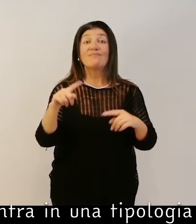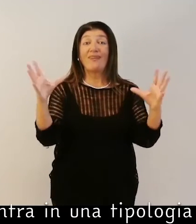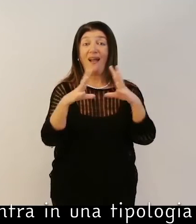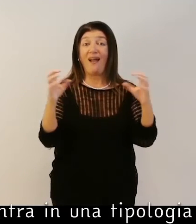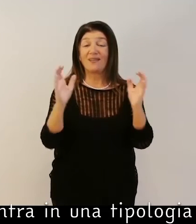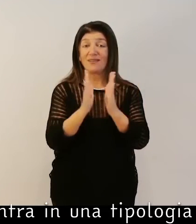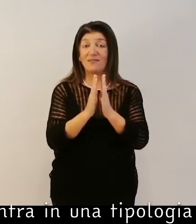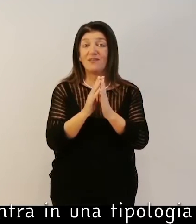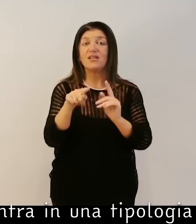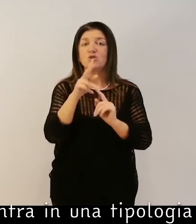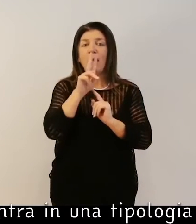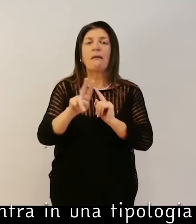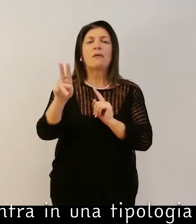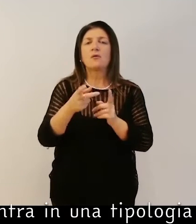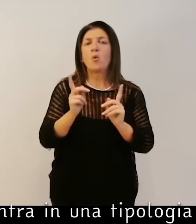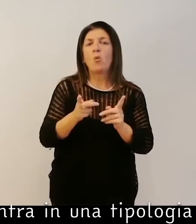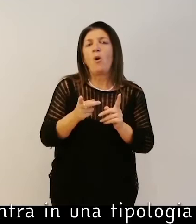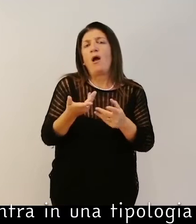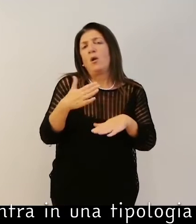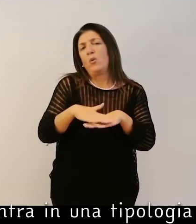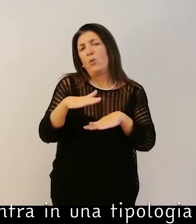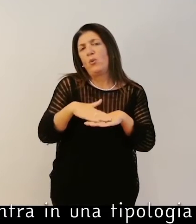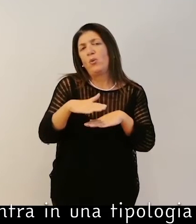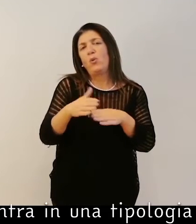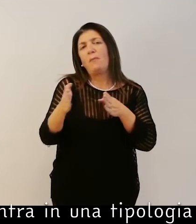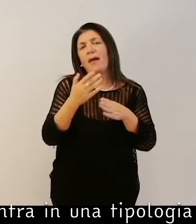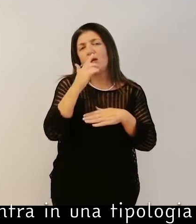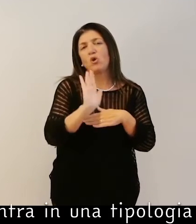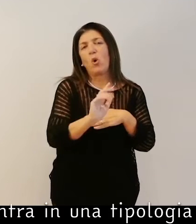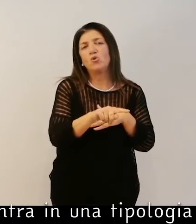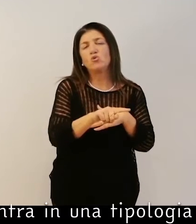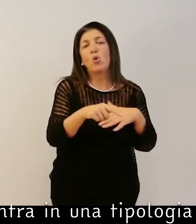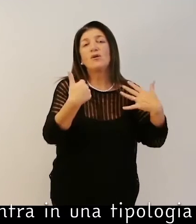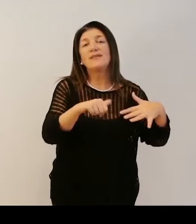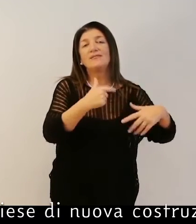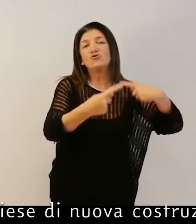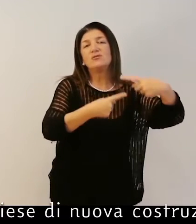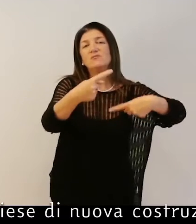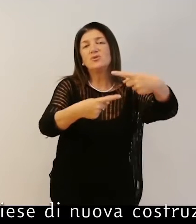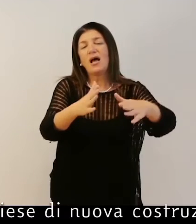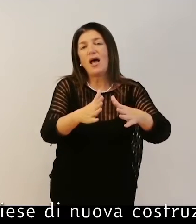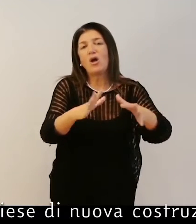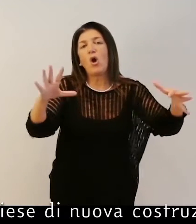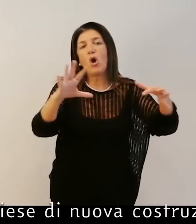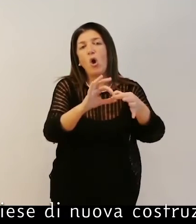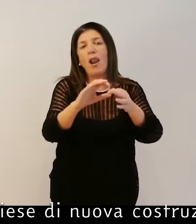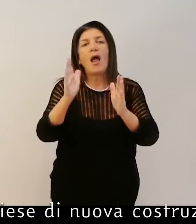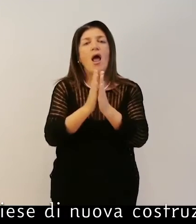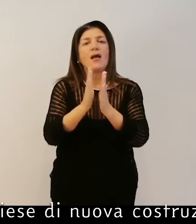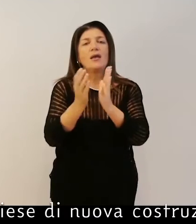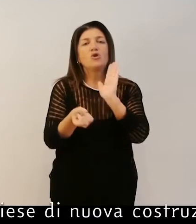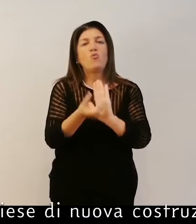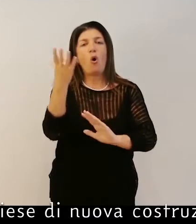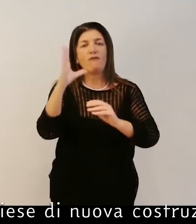L'edificio rientra in una tipologia consueta nella seconda metà del XVI secolo fra le chiese di nuova